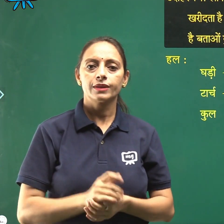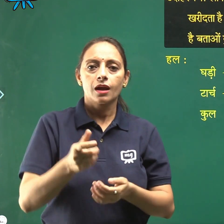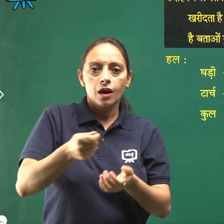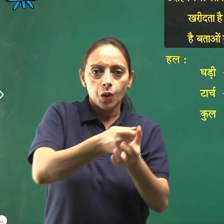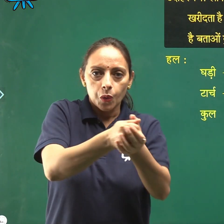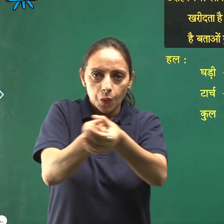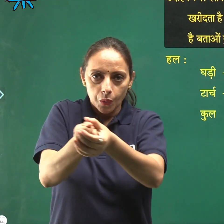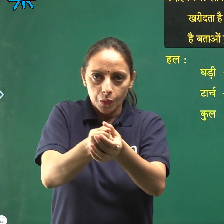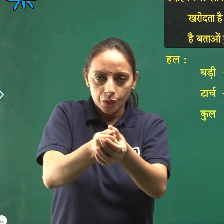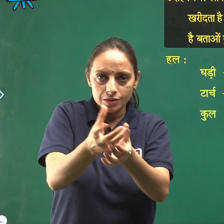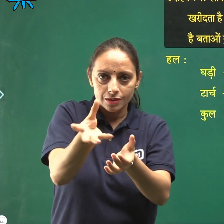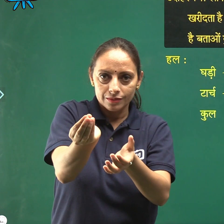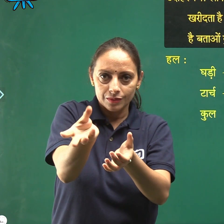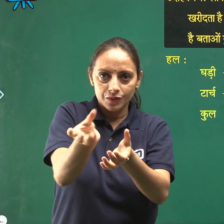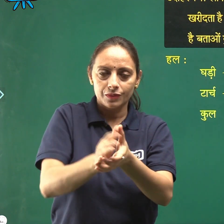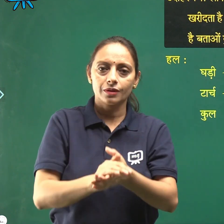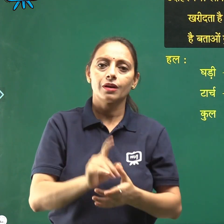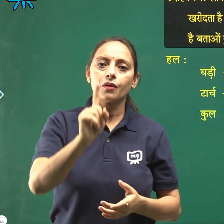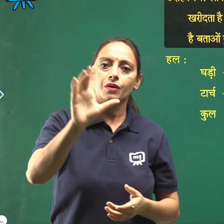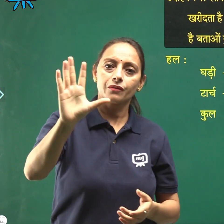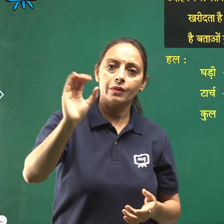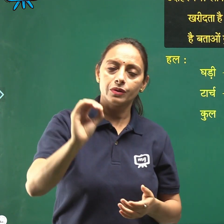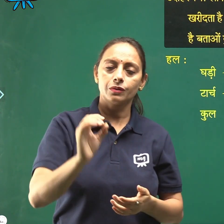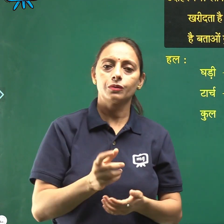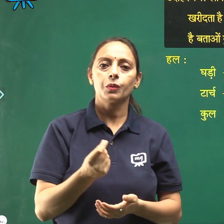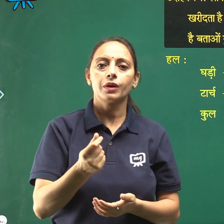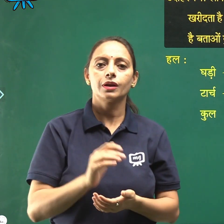टार्च कितने की? 150 रुपए की।